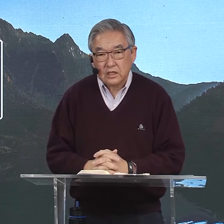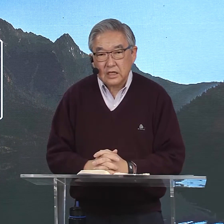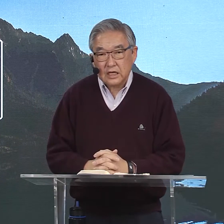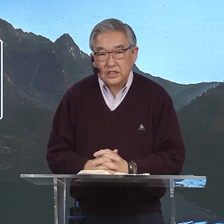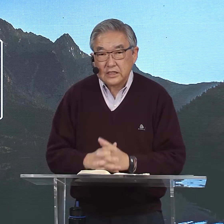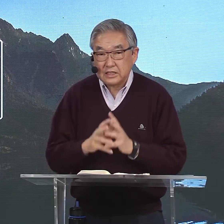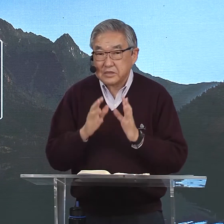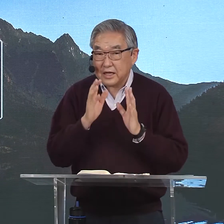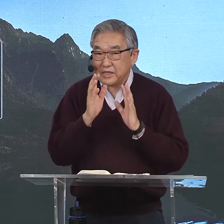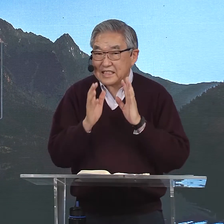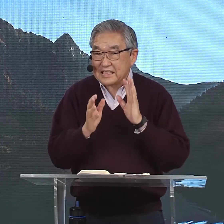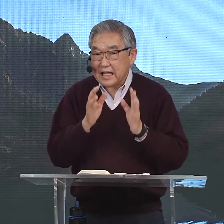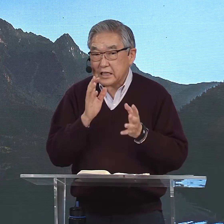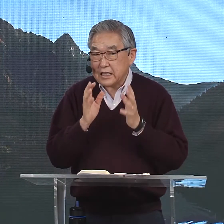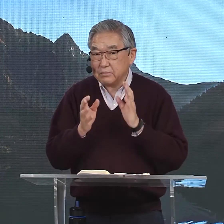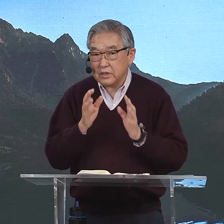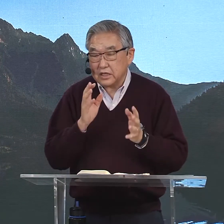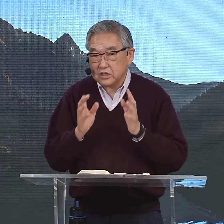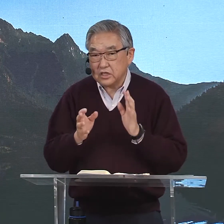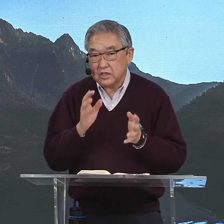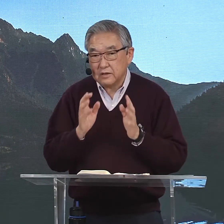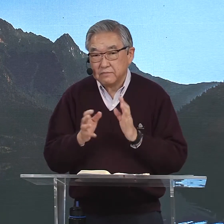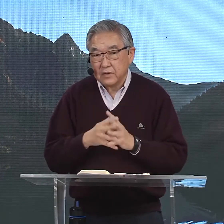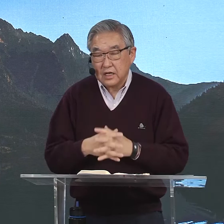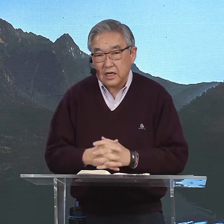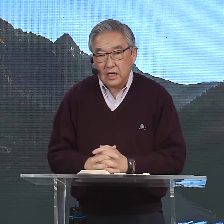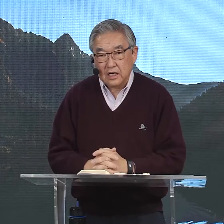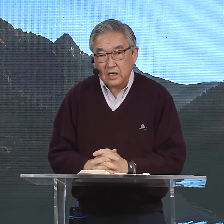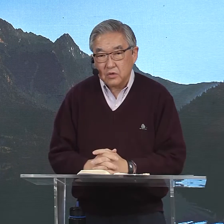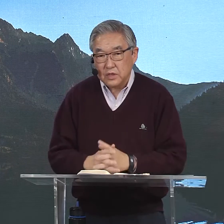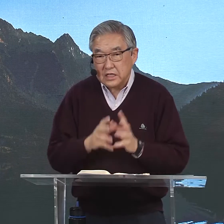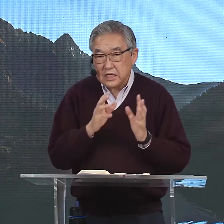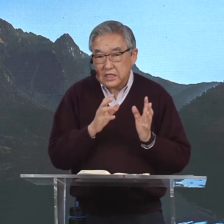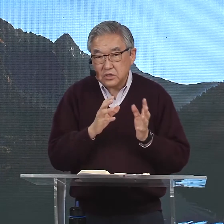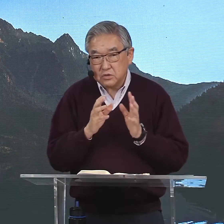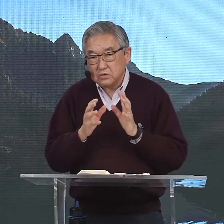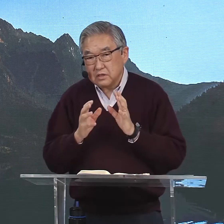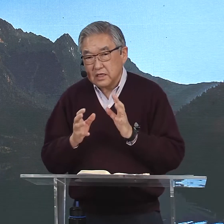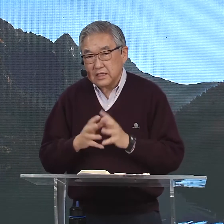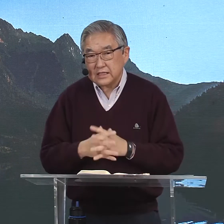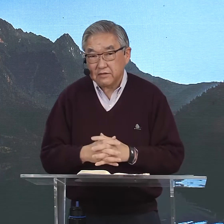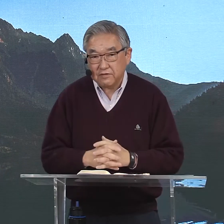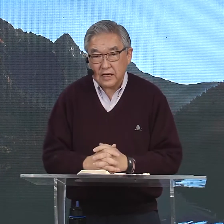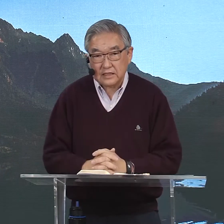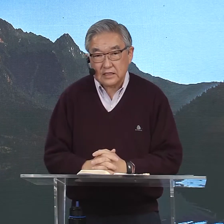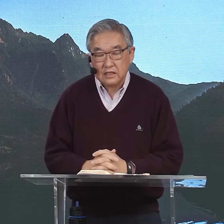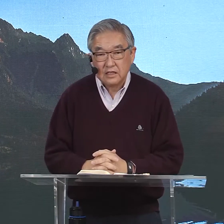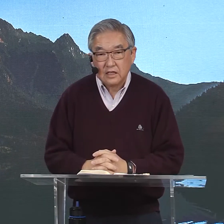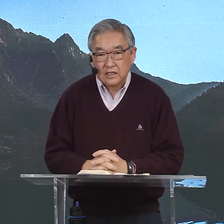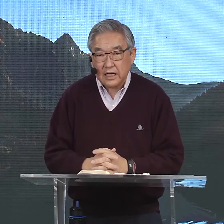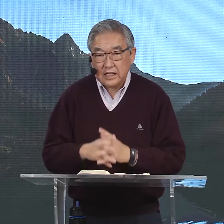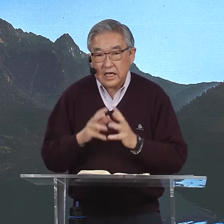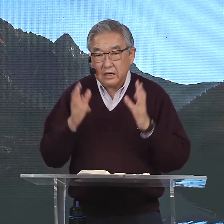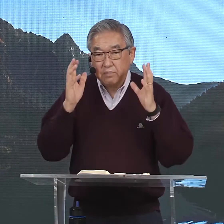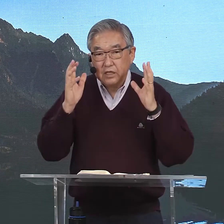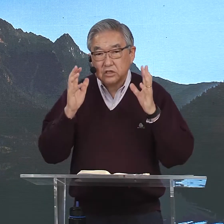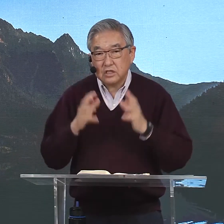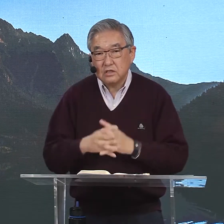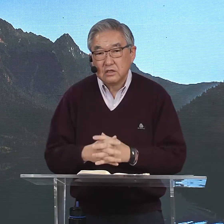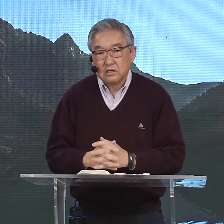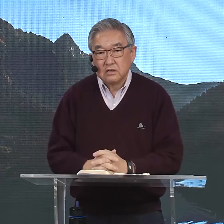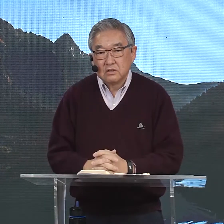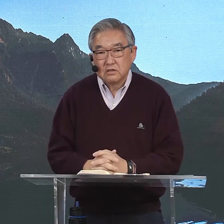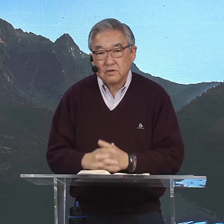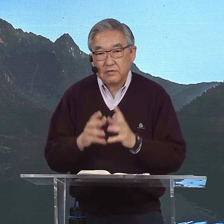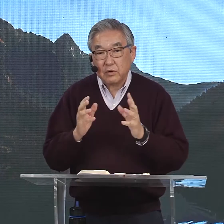que a gente não sabe exatamente a o início dessa fase daí de